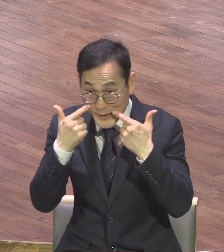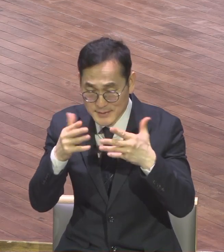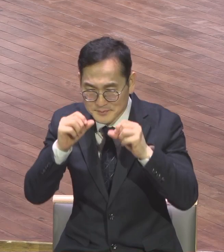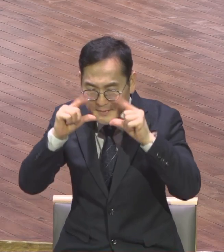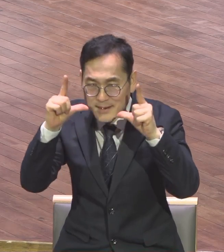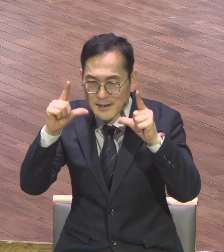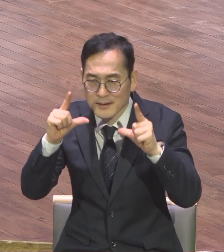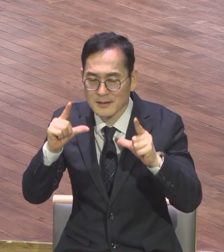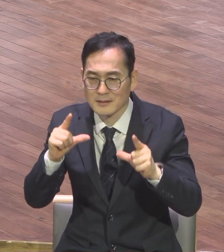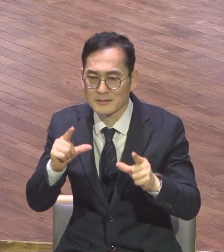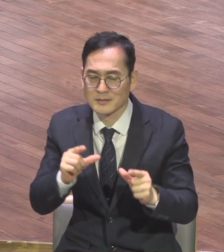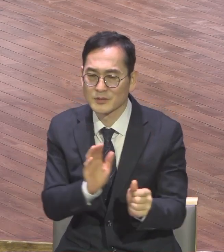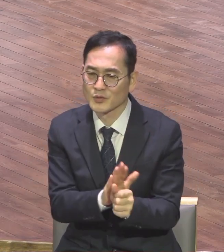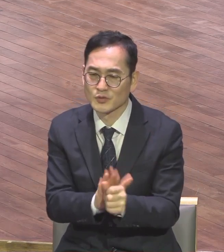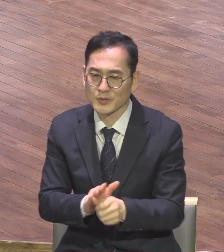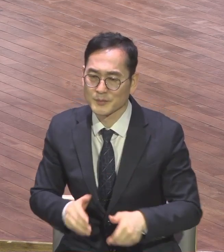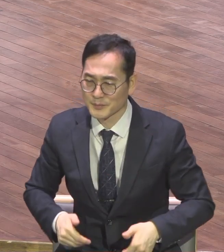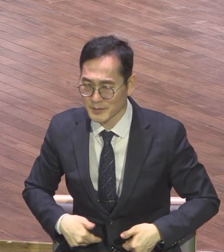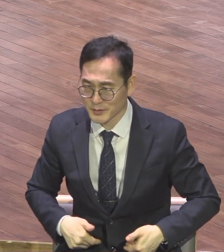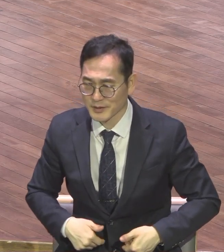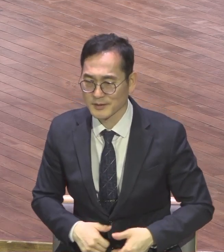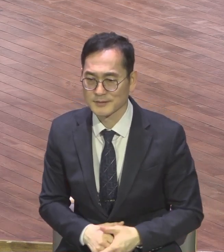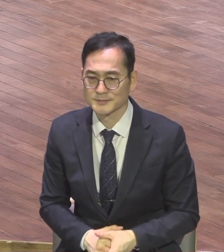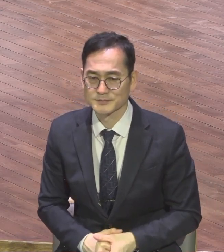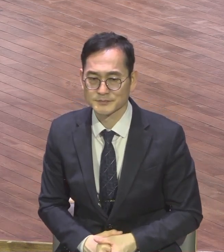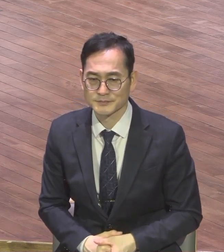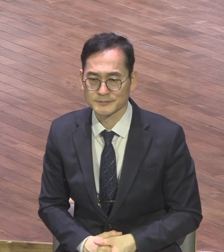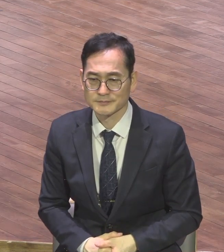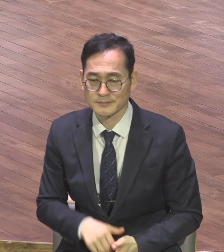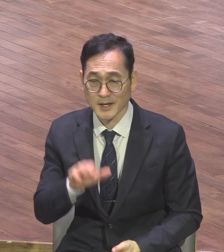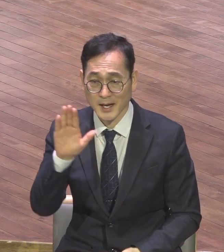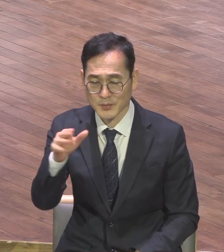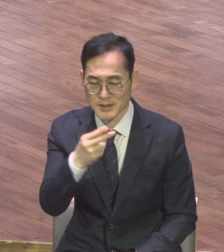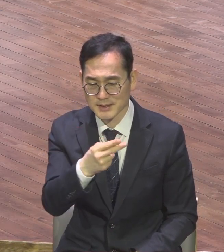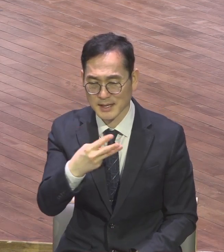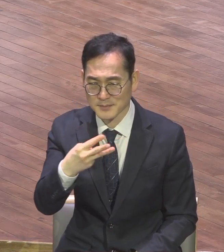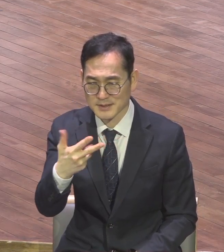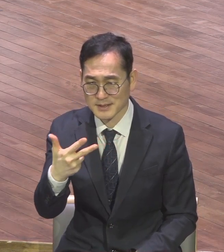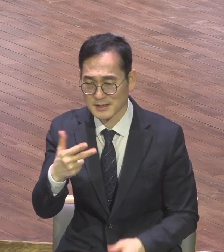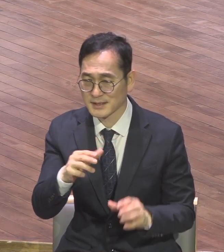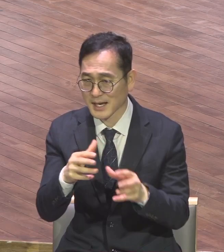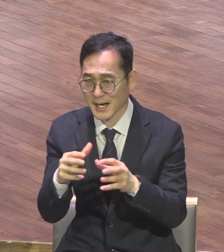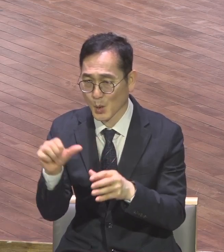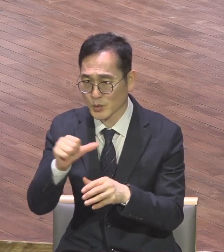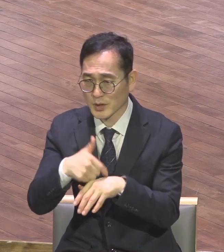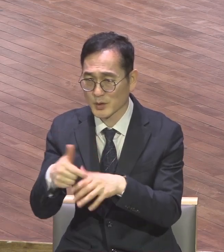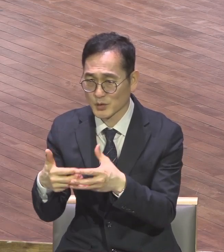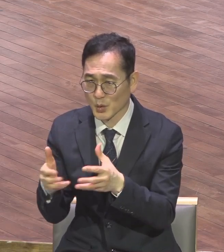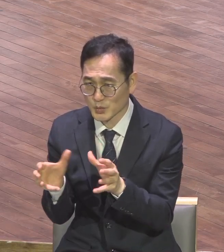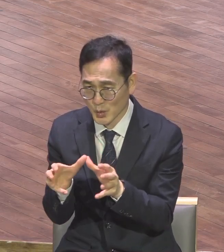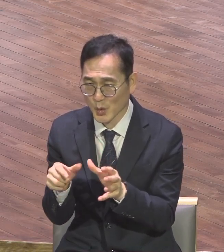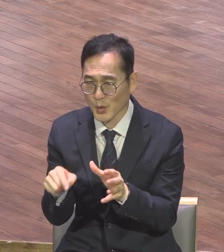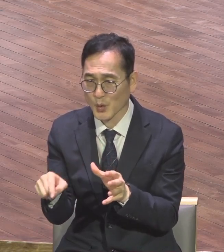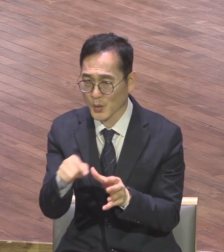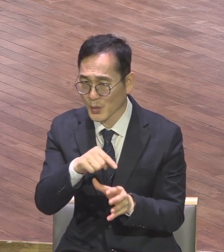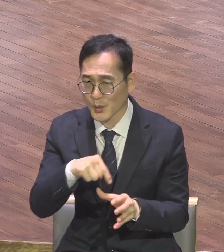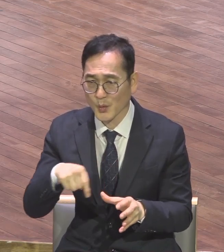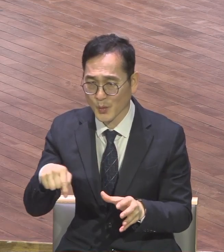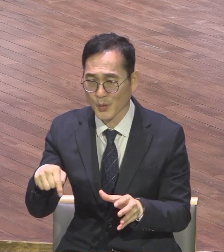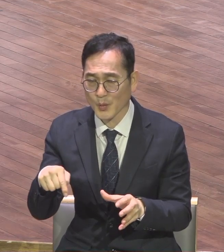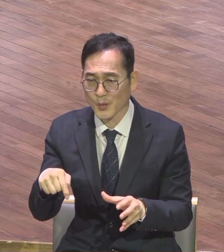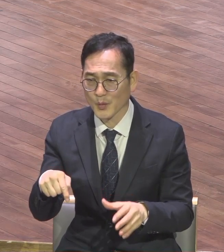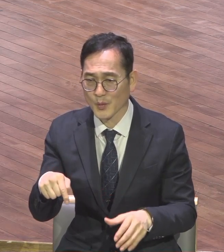그 영적 흐름이 개인과 지역, 민족, 2, 3천 나라 5천족이라고 이어가는 이 삼운동. 하나님,